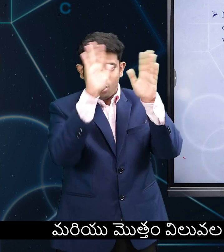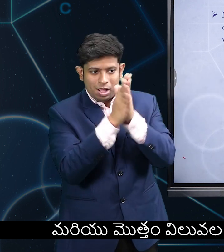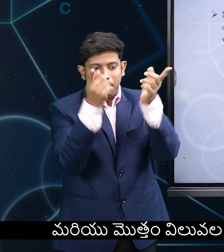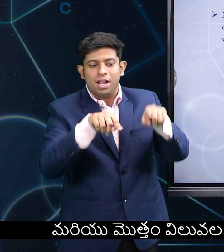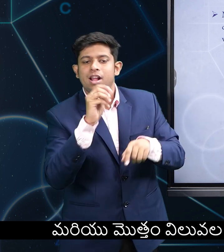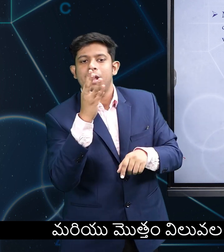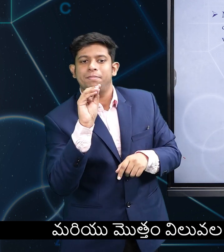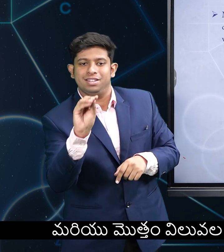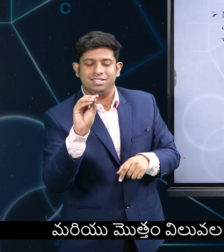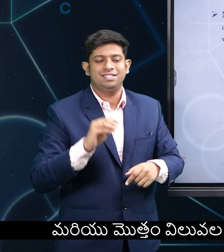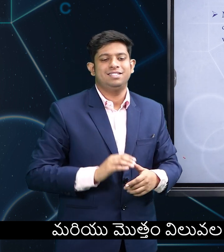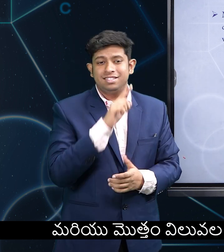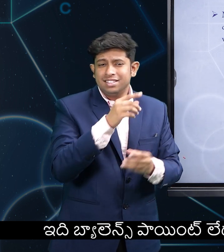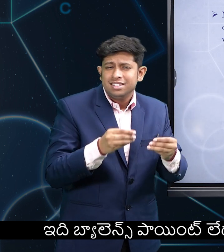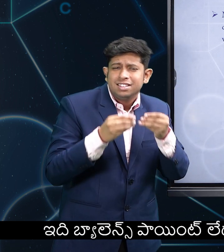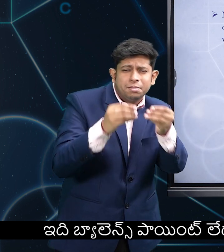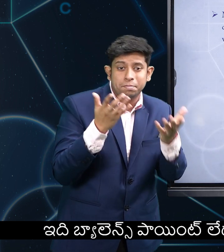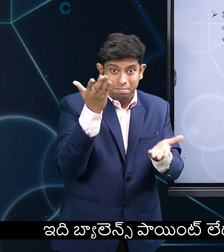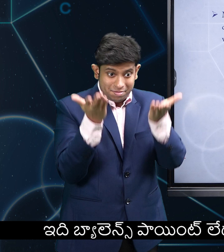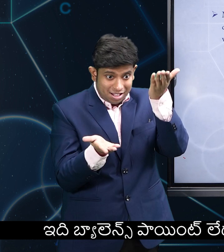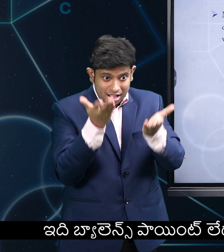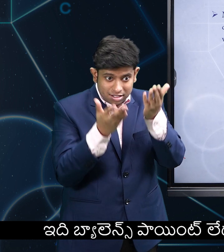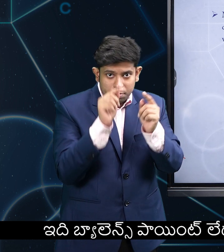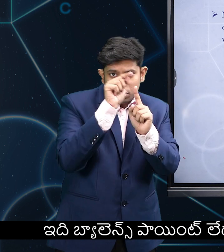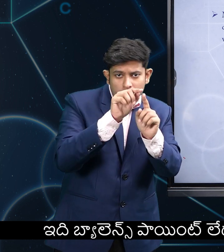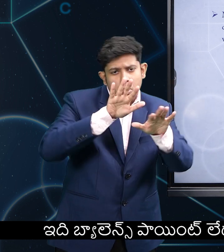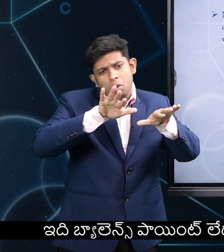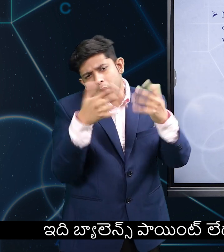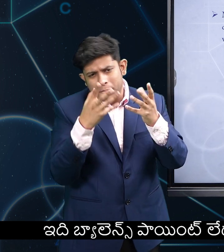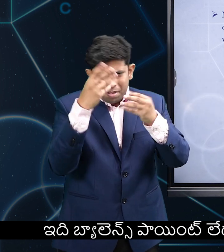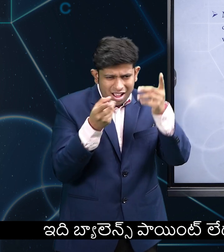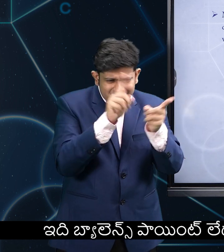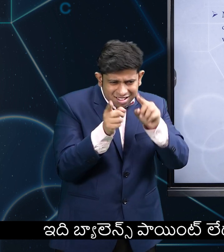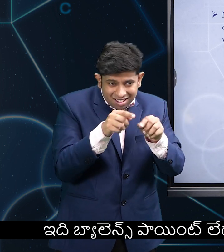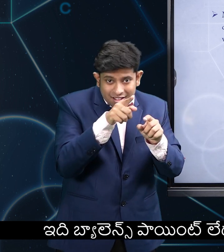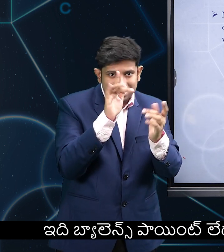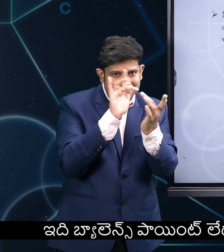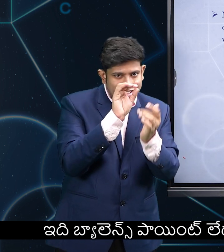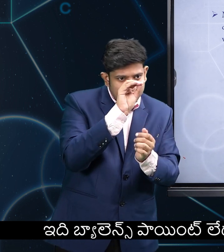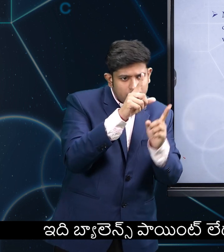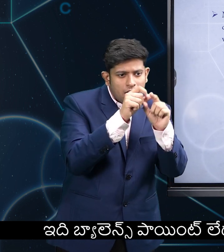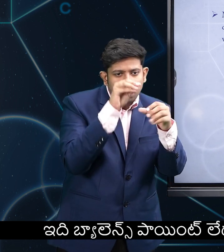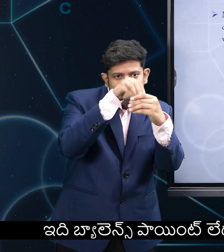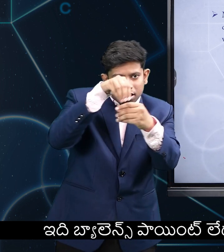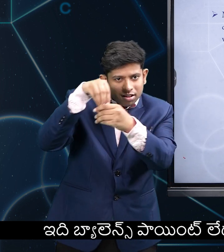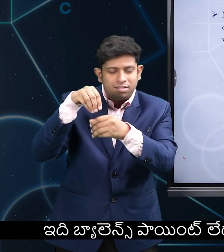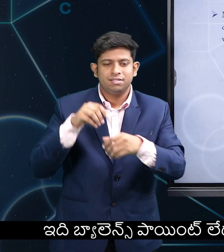ద్వారా లెక్కించబడుతుంది. ఇది బ్యాలెన్స్ పాయింట్ లేదా డేటా యొక్క అంకగణిత కేంద్రాన్ని